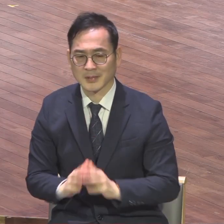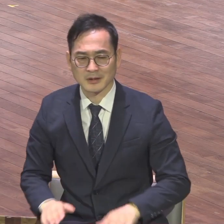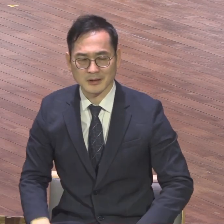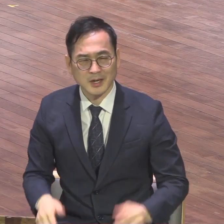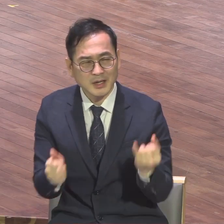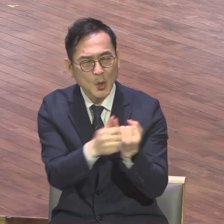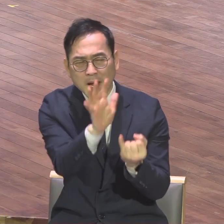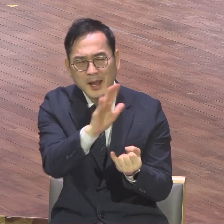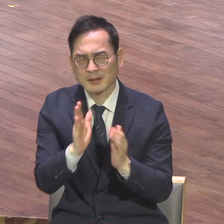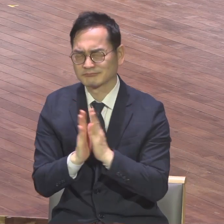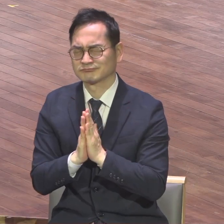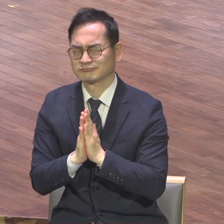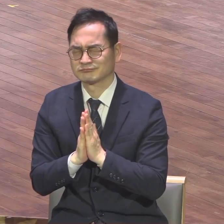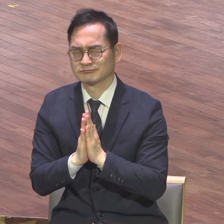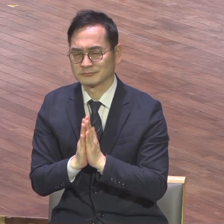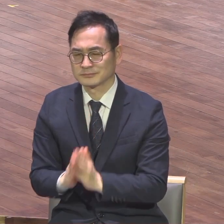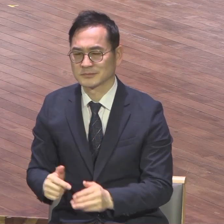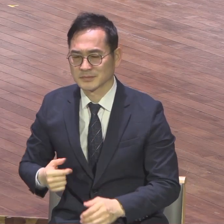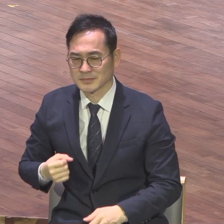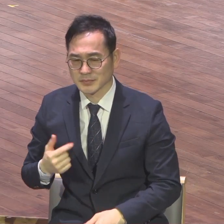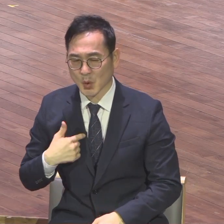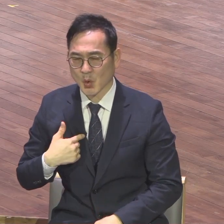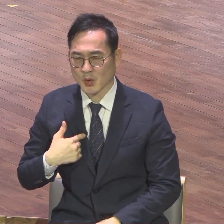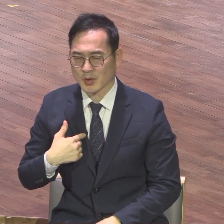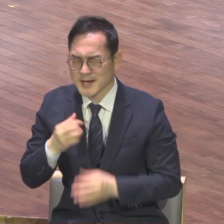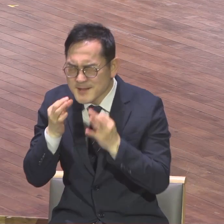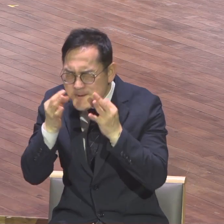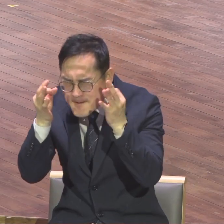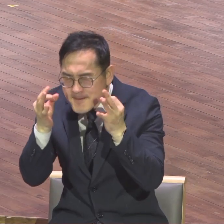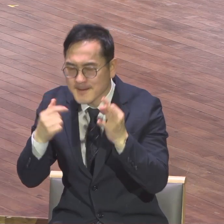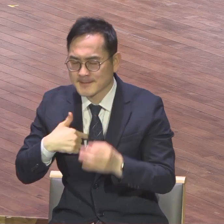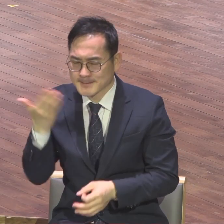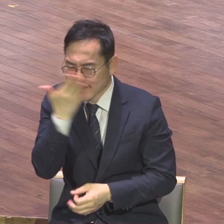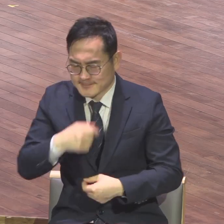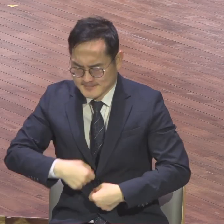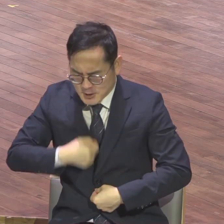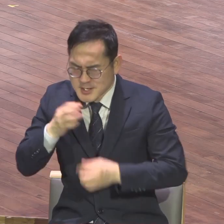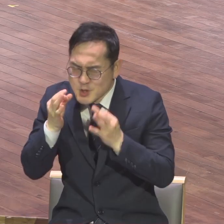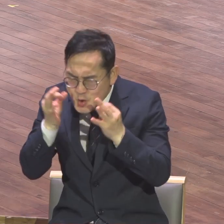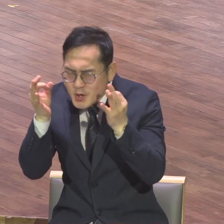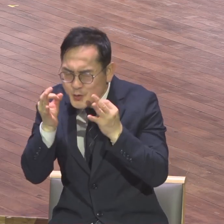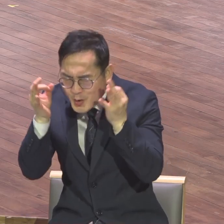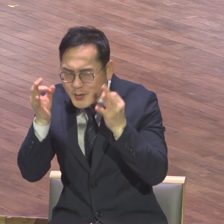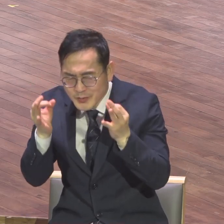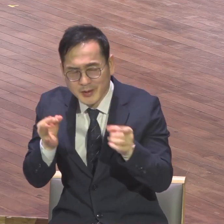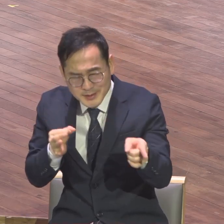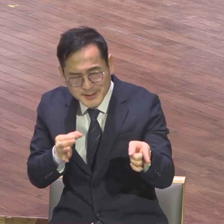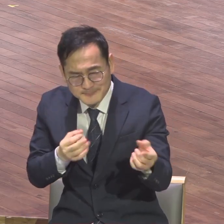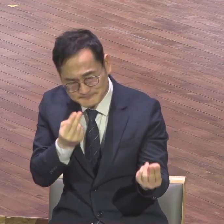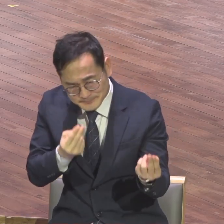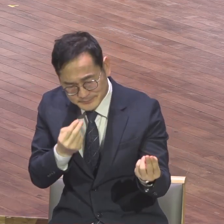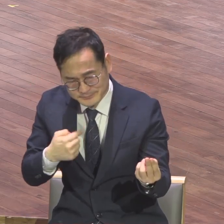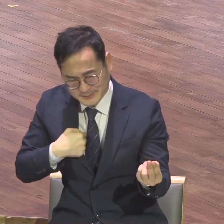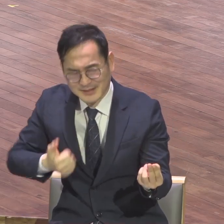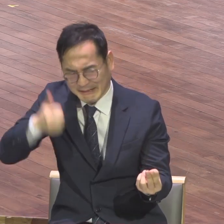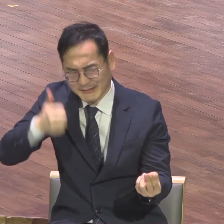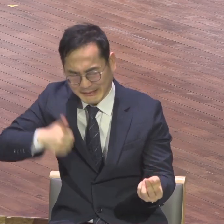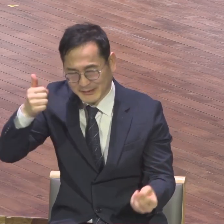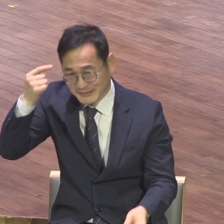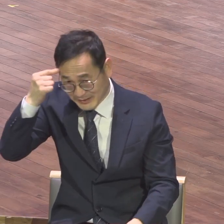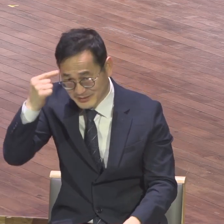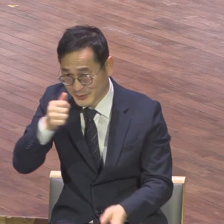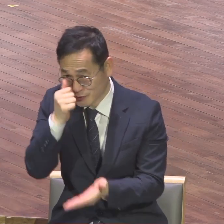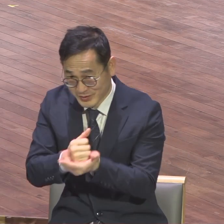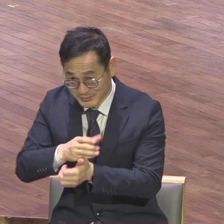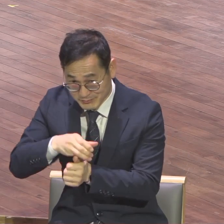무슨 노력해서 내가 저 사람보다 더 거짓말을 작게 해서 내가 죄를 더 덜 지어서 저 사람보다 낫기 때문에 천만의 말씀.